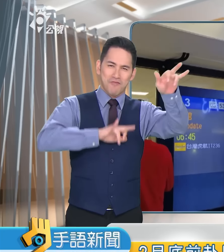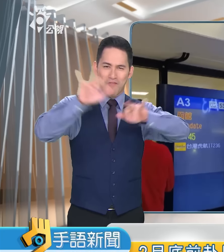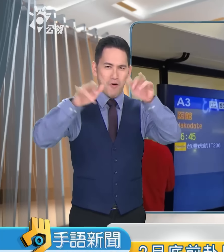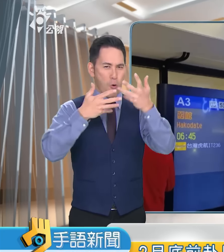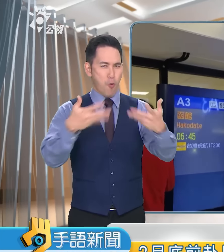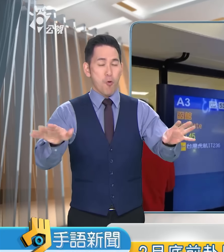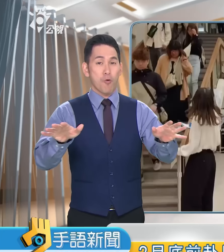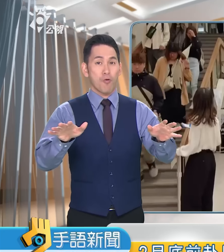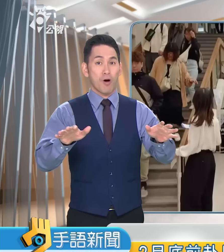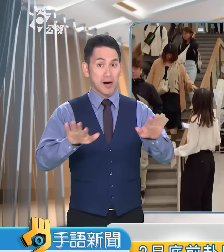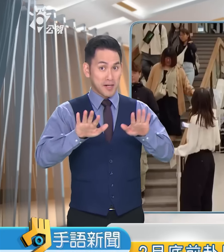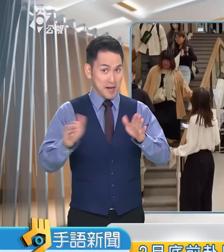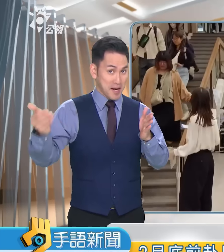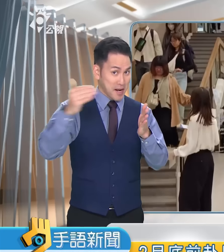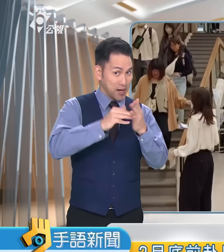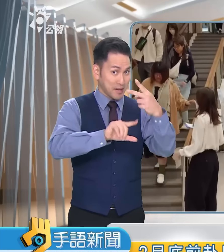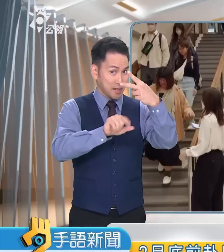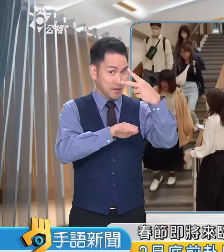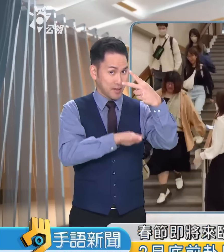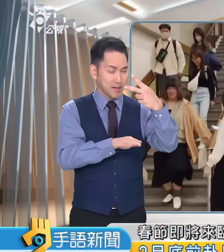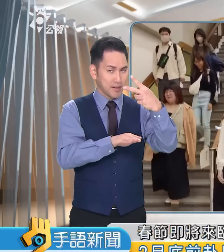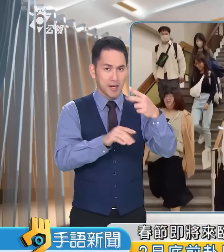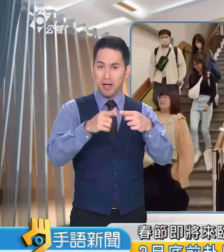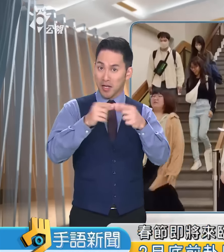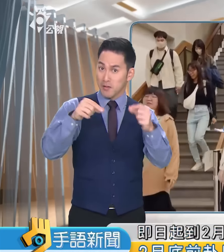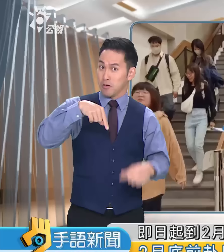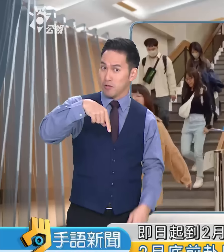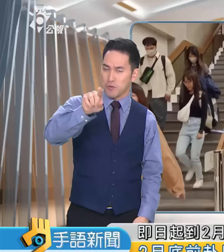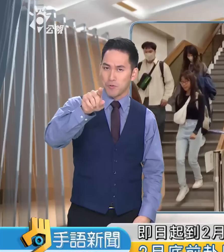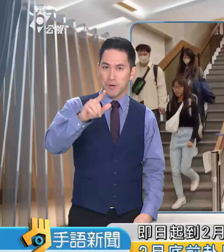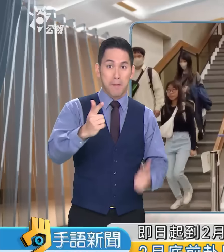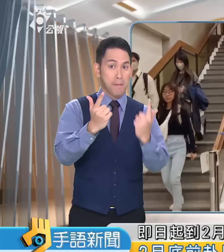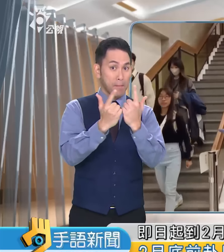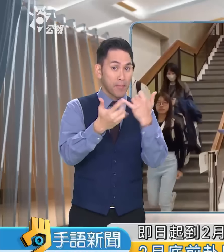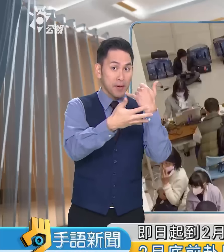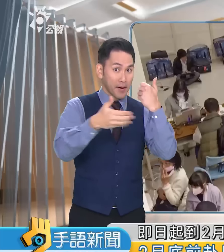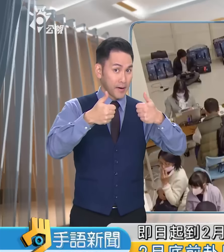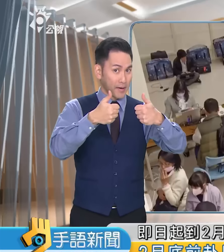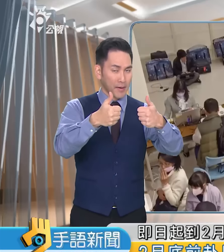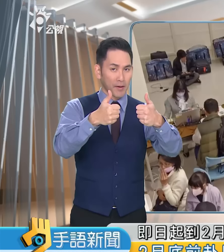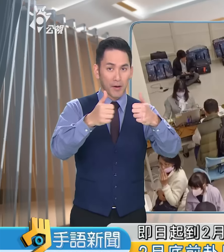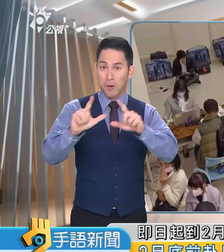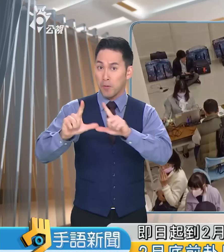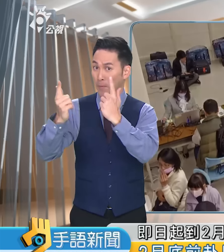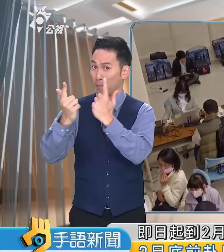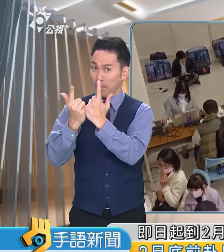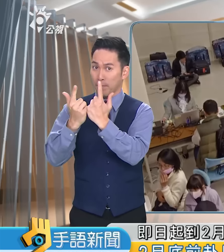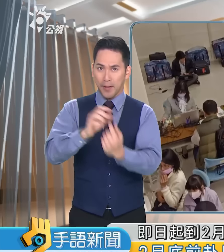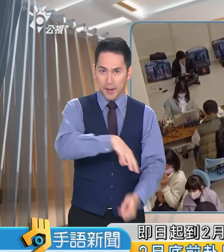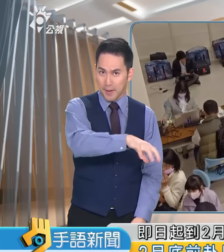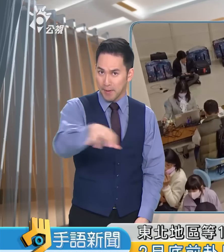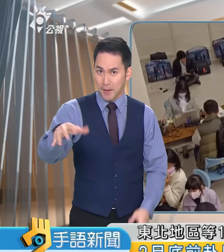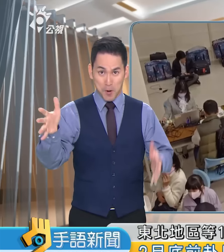不少民众安排出国，即日起到2月底。前往日本北海道、东北地区